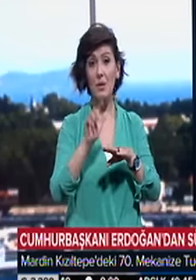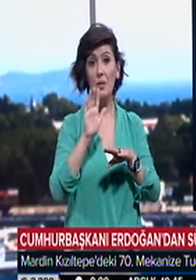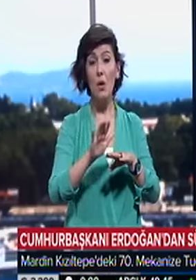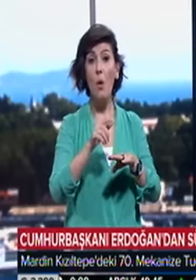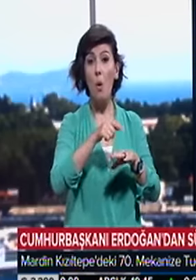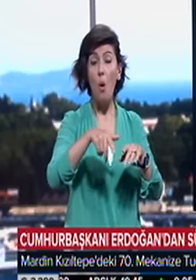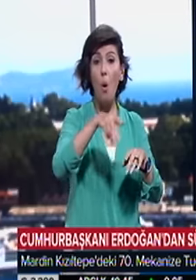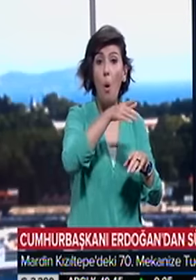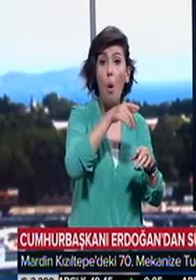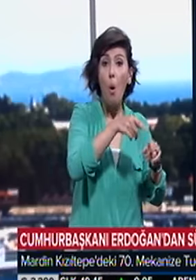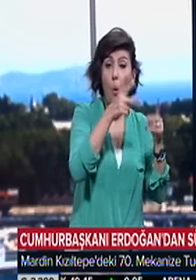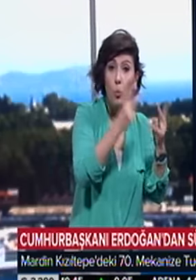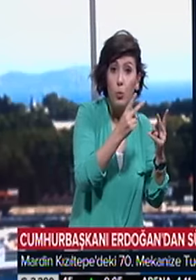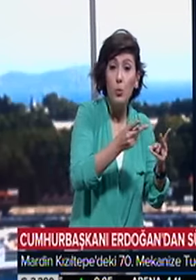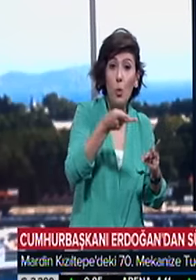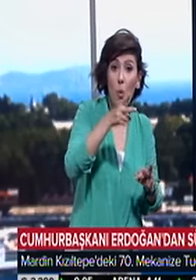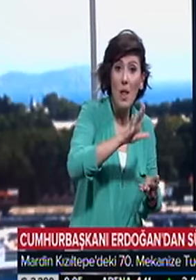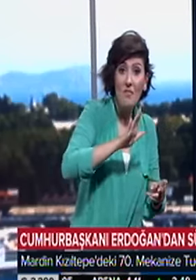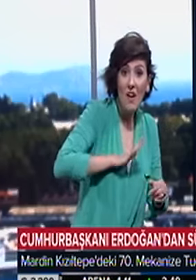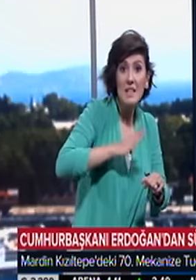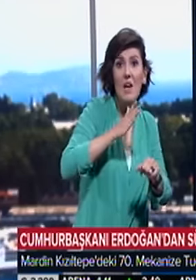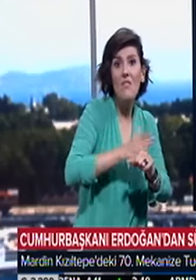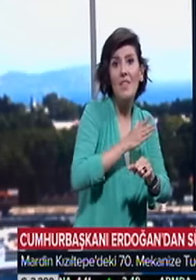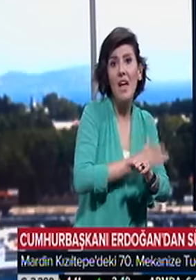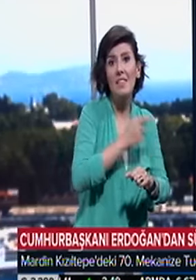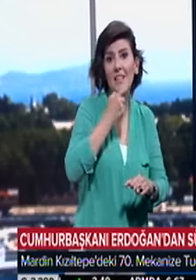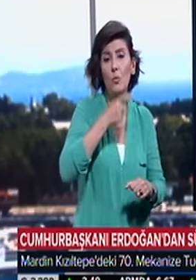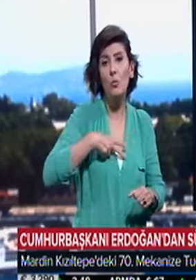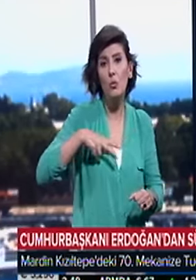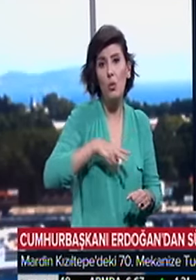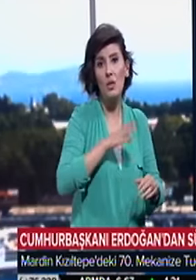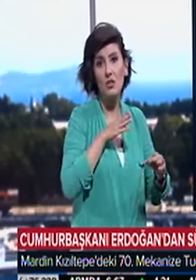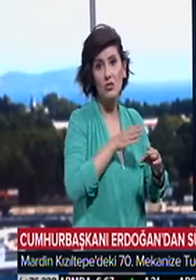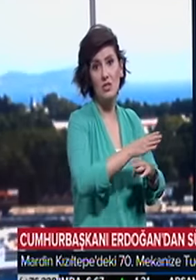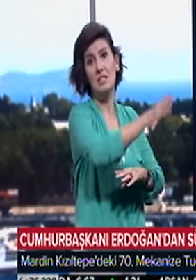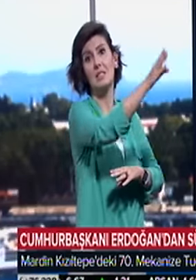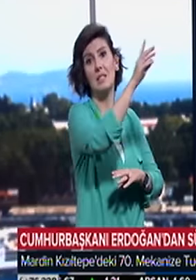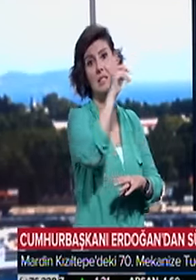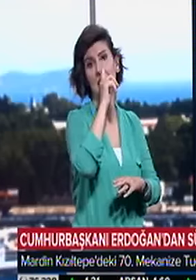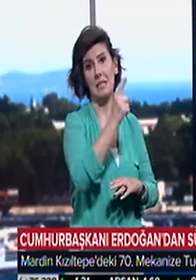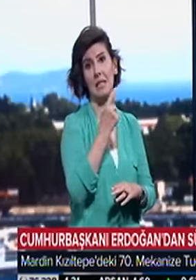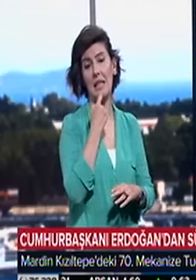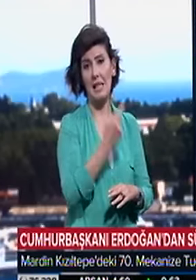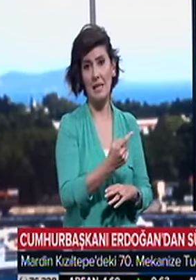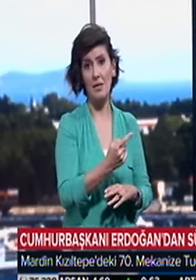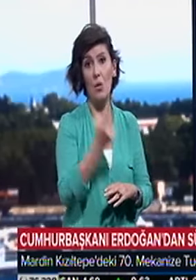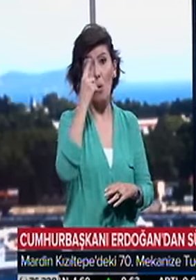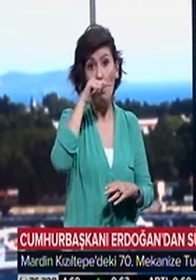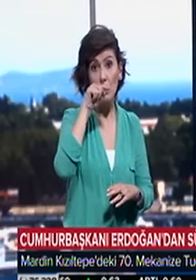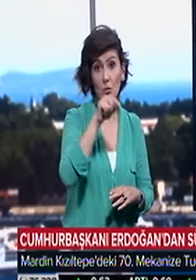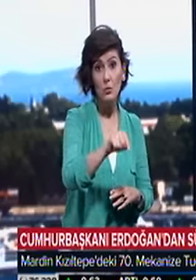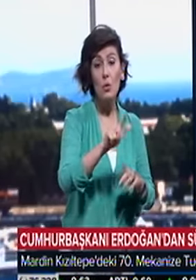ölen varsa vatandır diyerek bu yola çıktık. Böyle de bu yolda devam edeceğiz. Ve onun